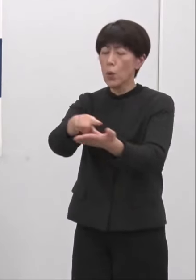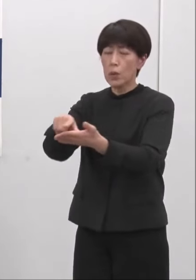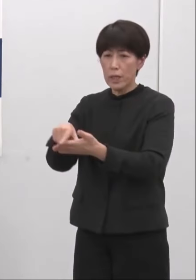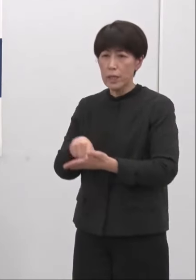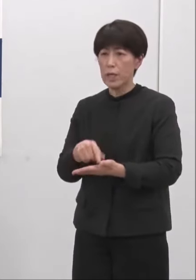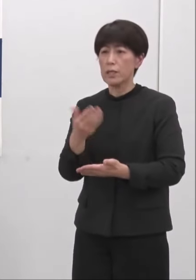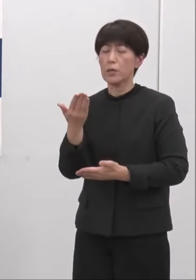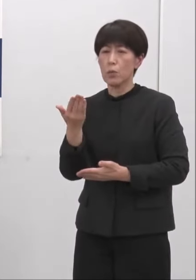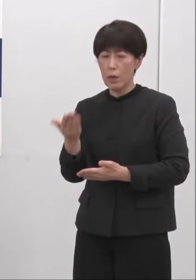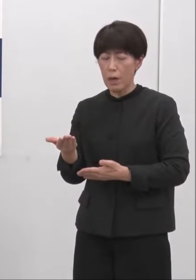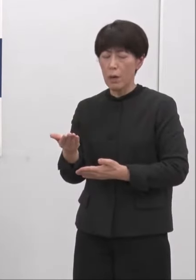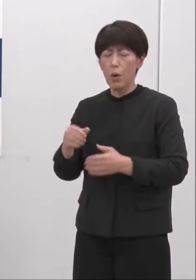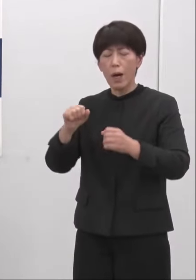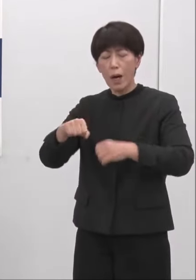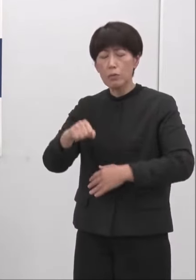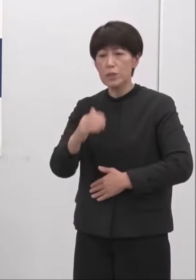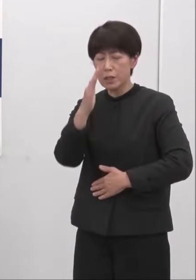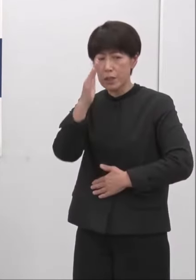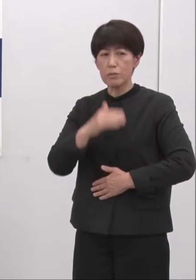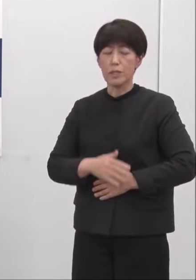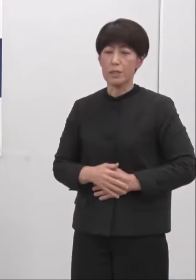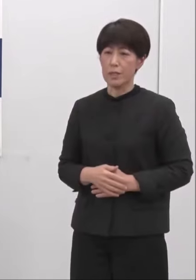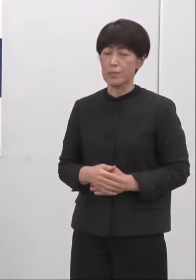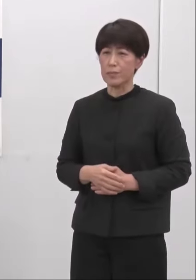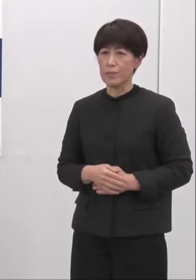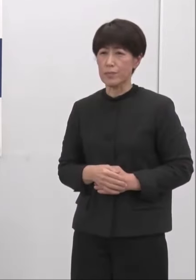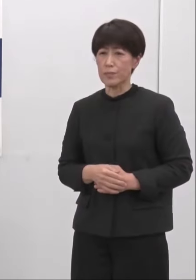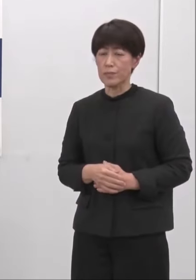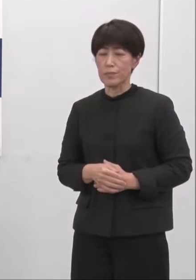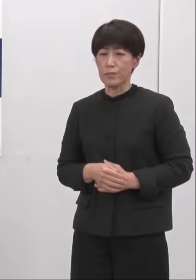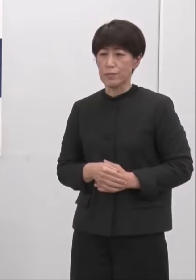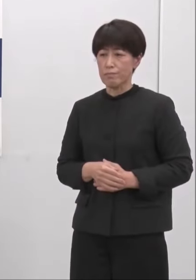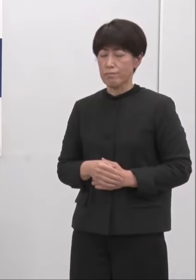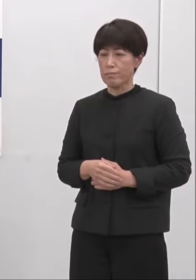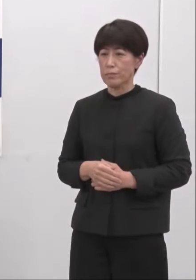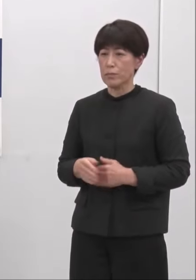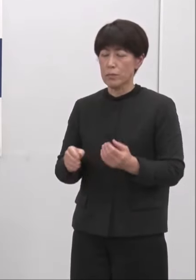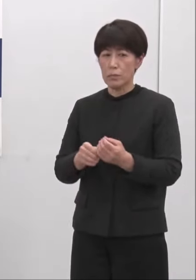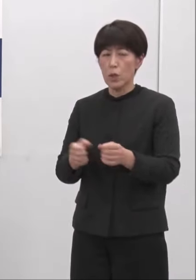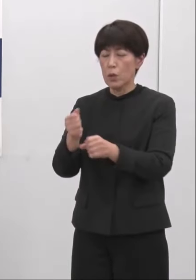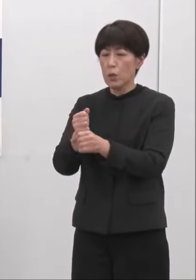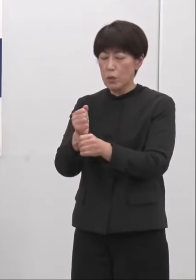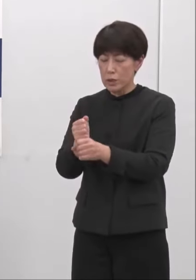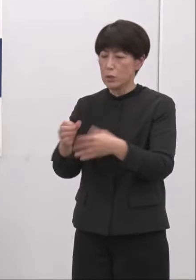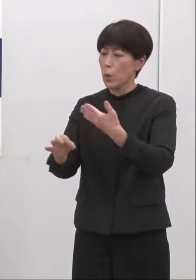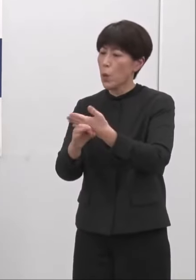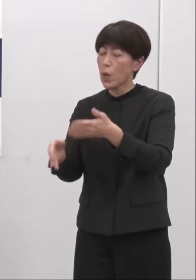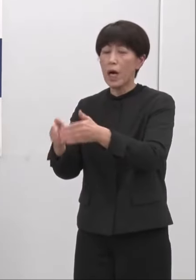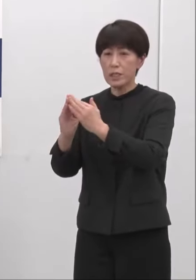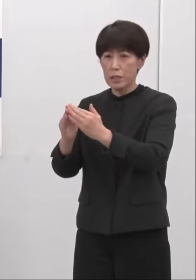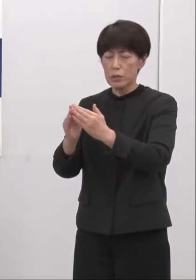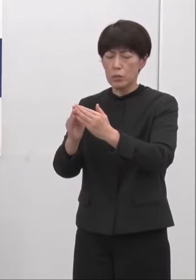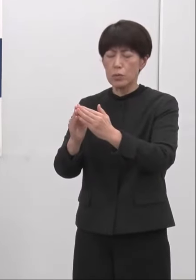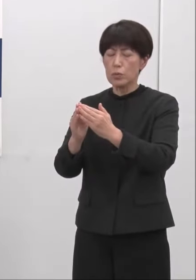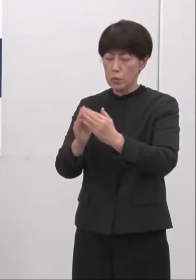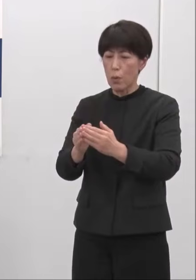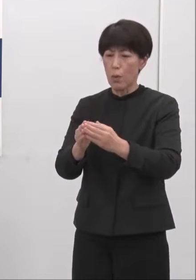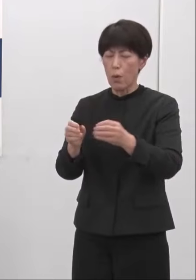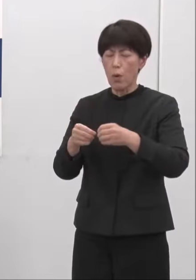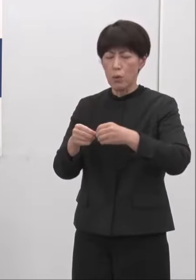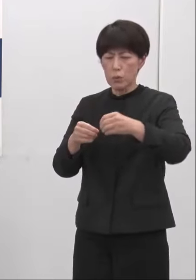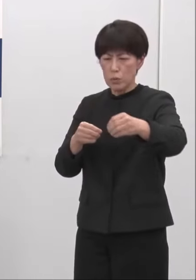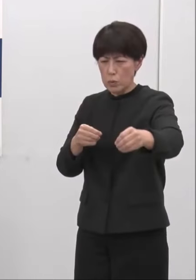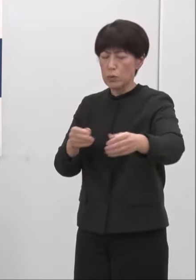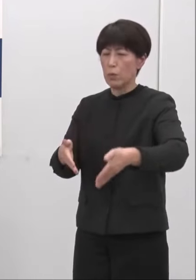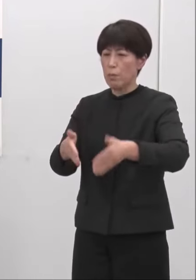重ねてになりますが、仮設建築物許可とその恒久的に設置する場合の許可の基準というのは違いますので、恒久的に残す場合は恒久的